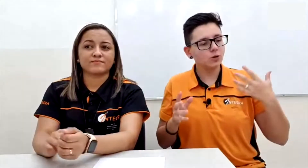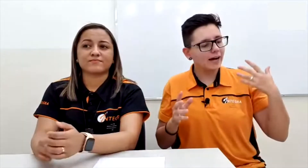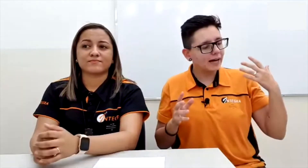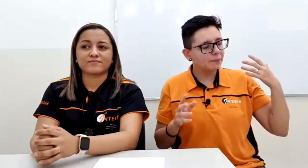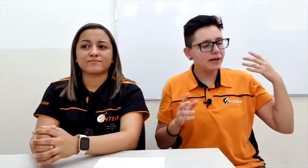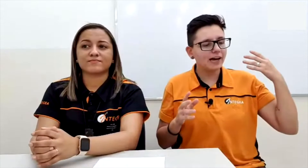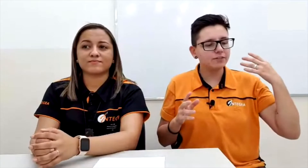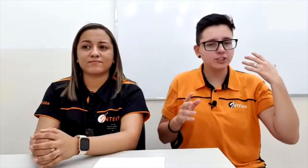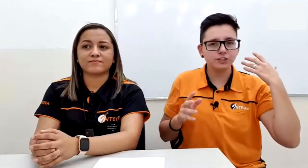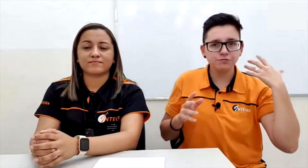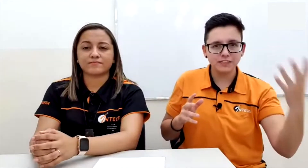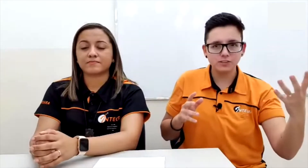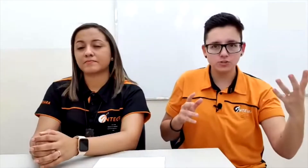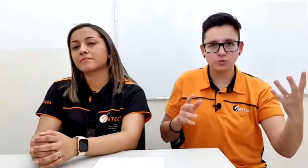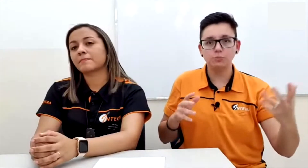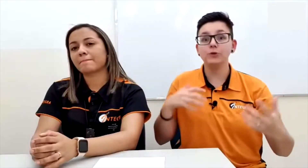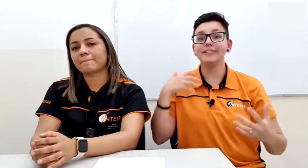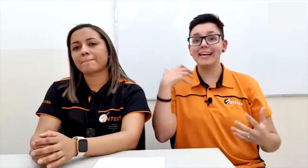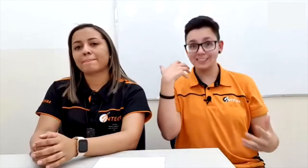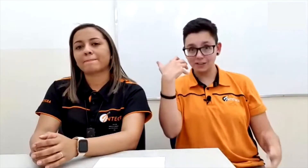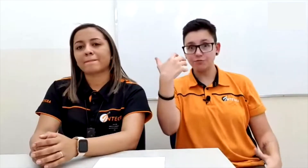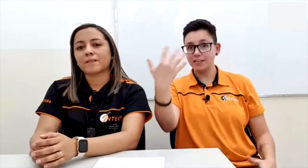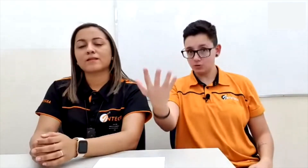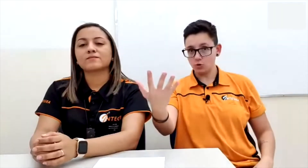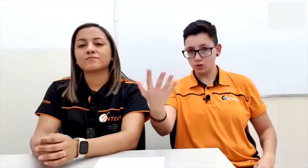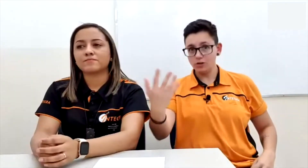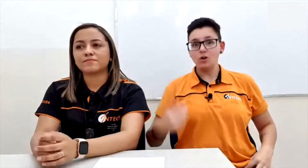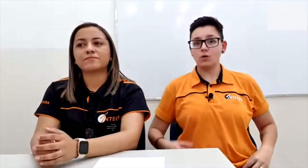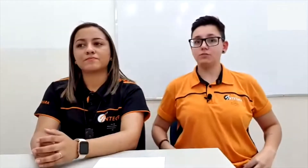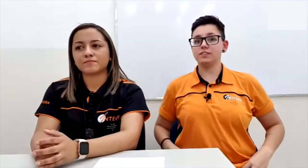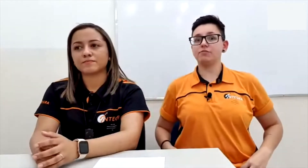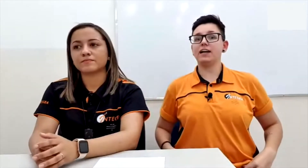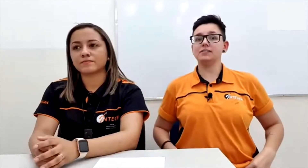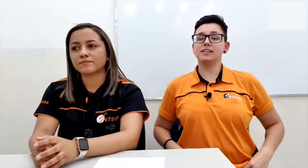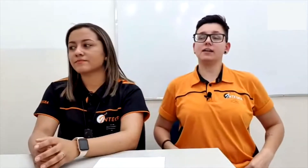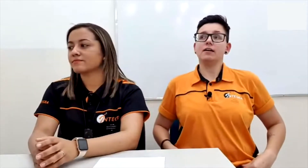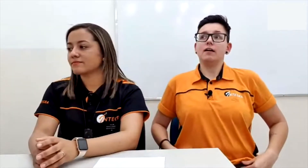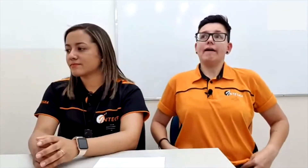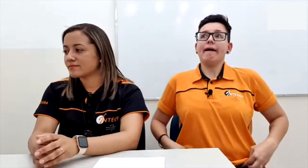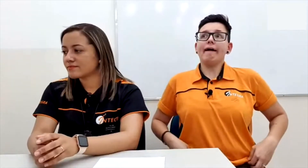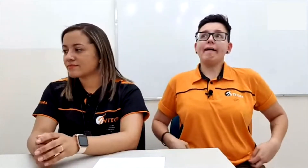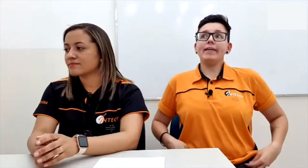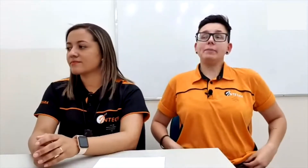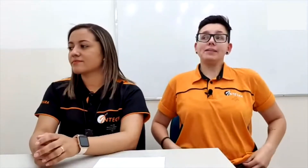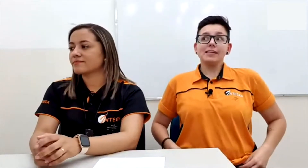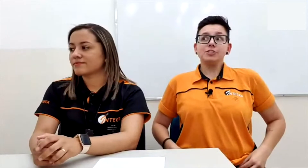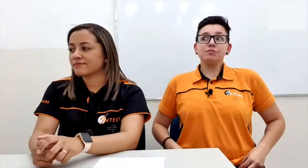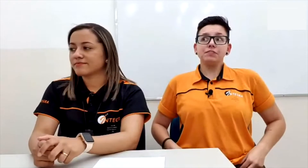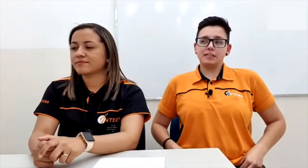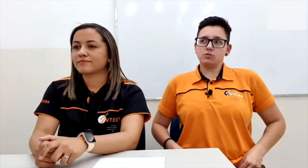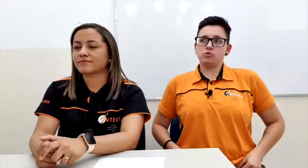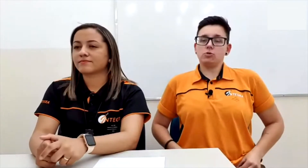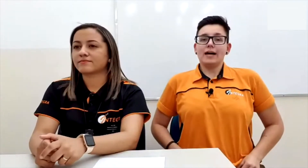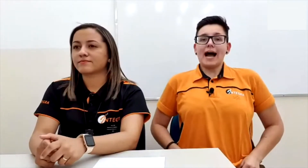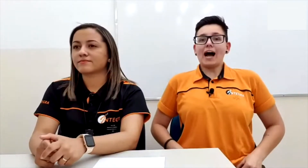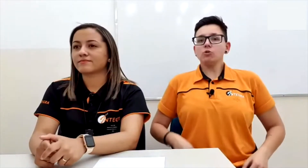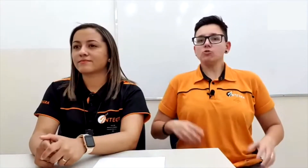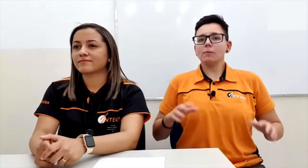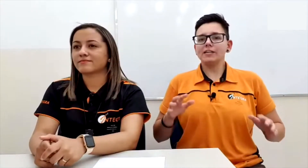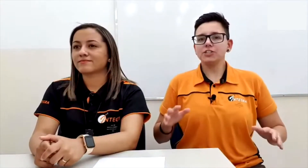trocar a palavra difícil por desafiador, quando você fala assim, ah, Libras é difícil.